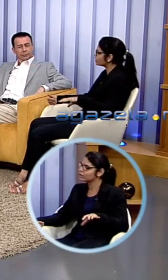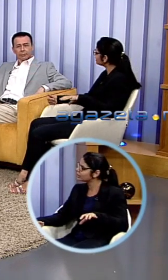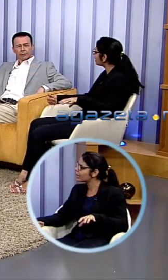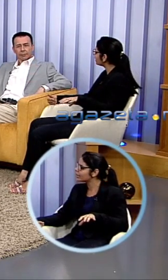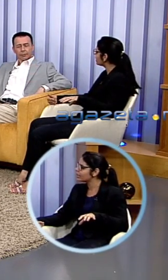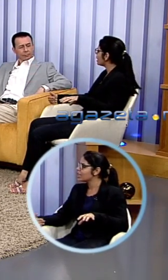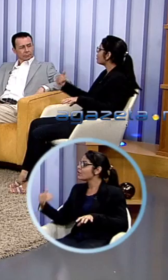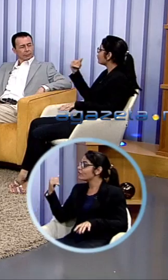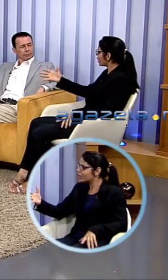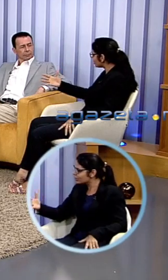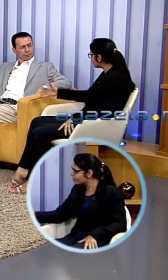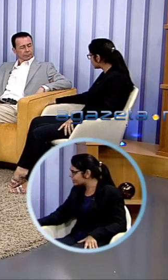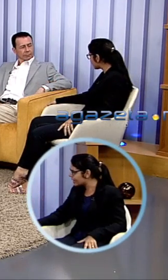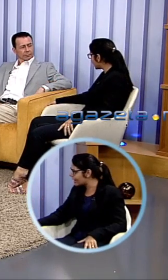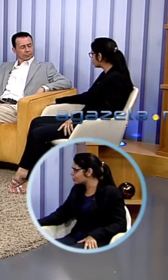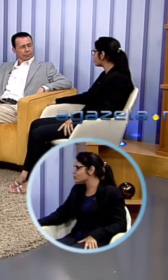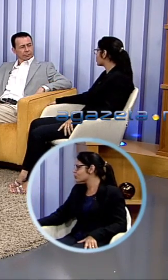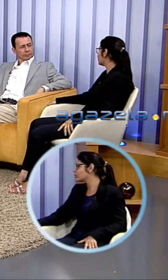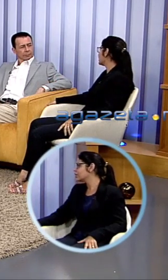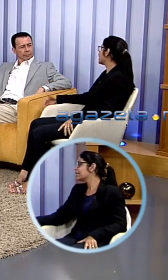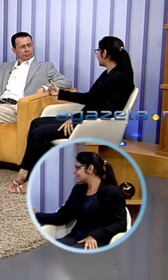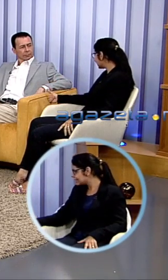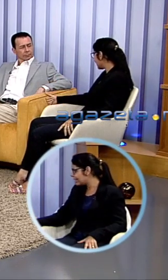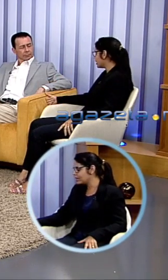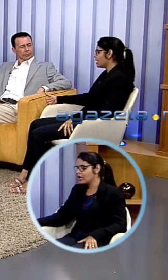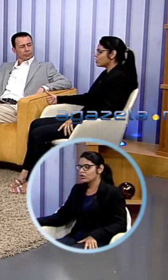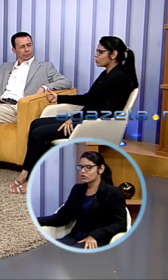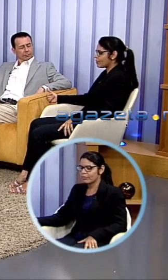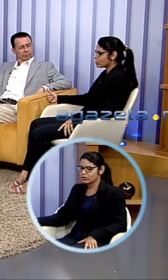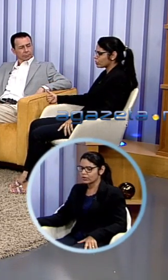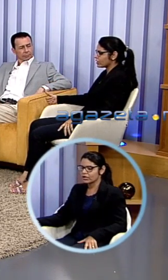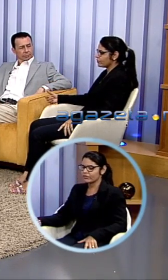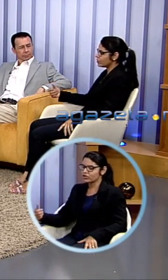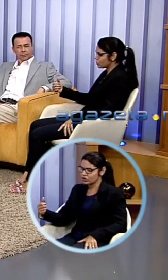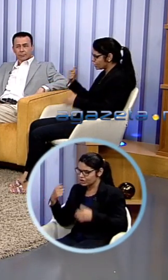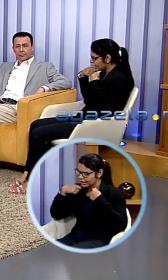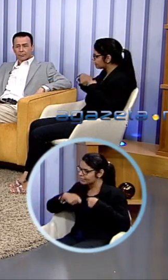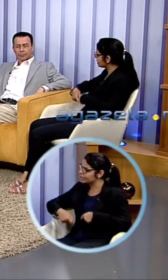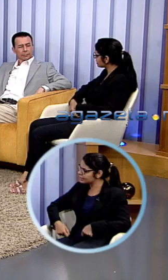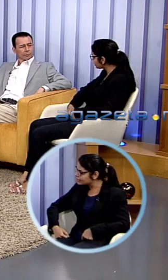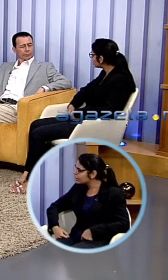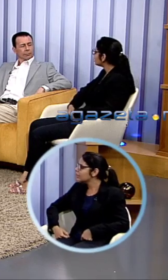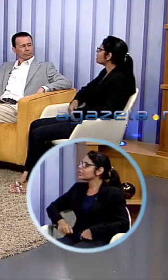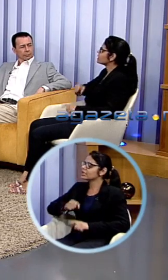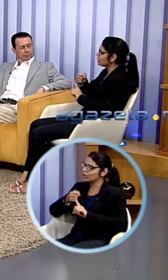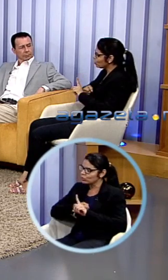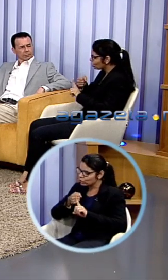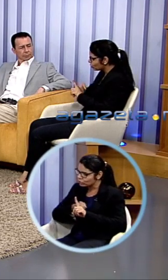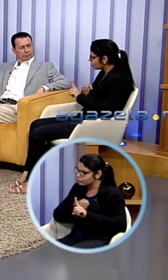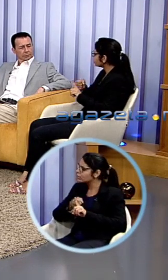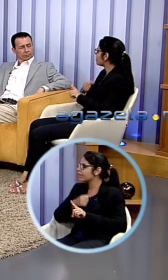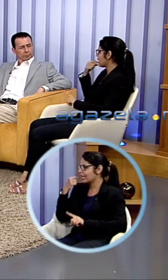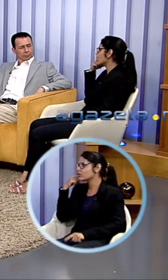professora yanelle fora da Universidade eu sou yanelle eu sou uma pessoa que vesti a camisa e que